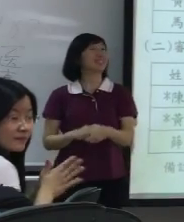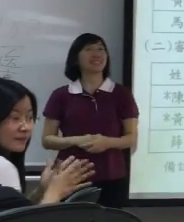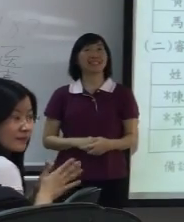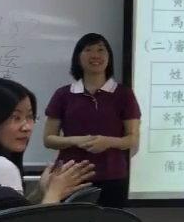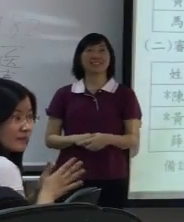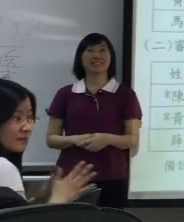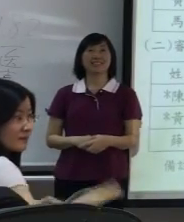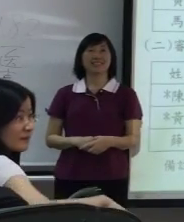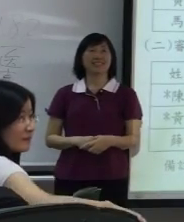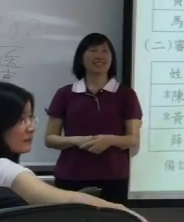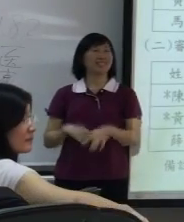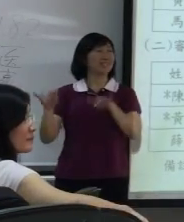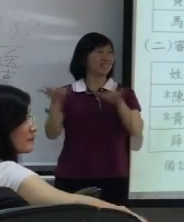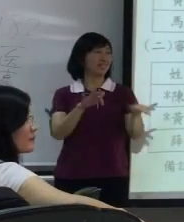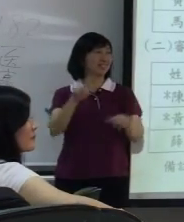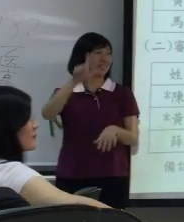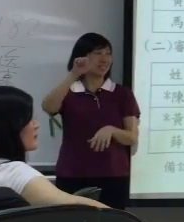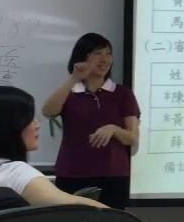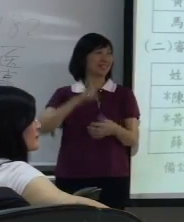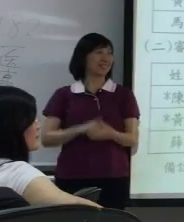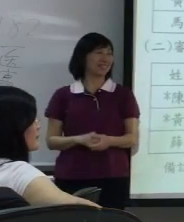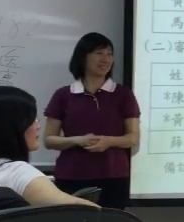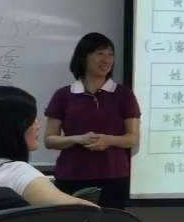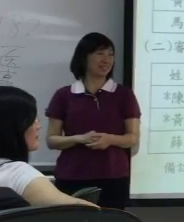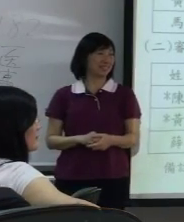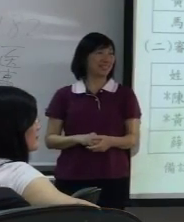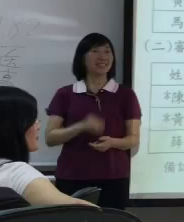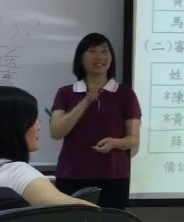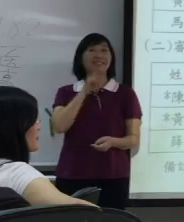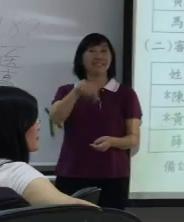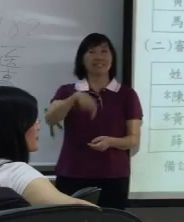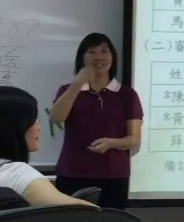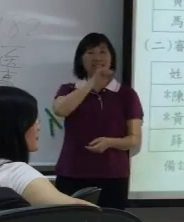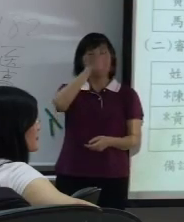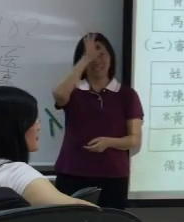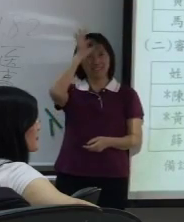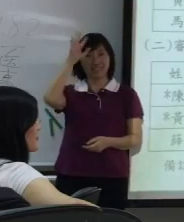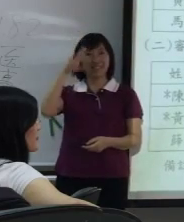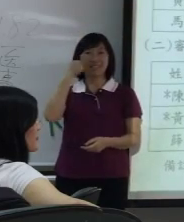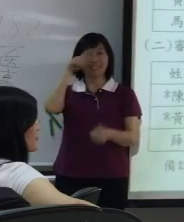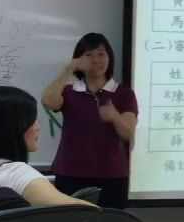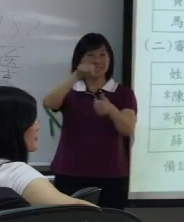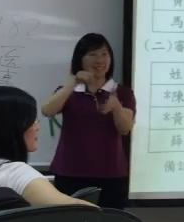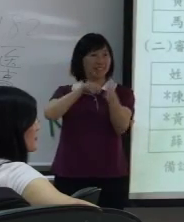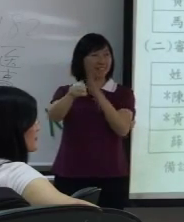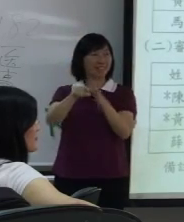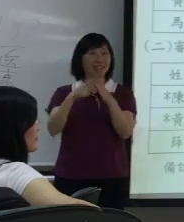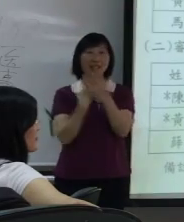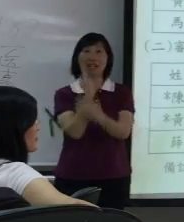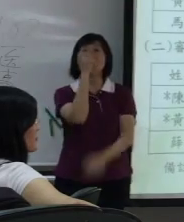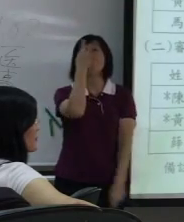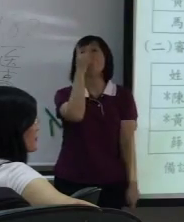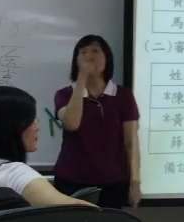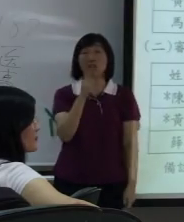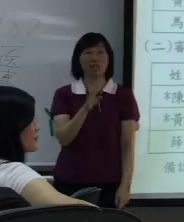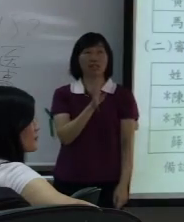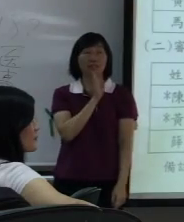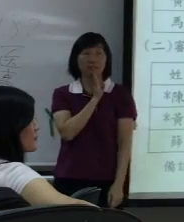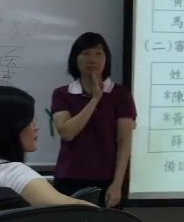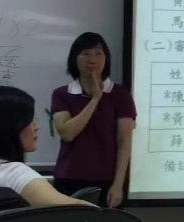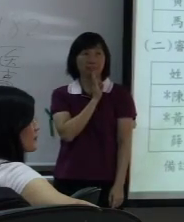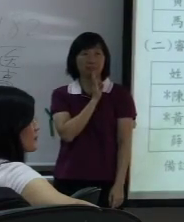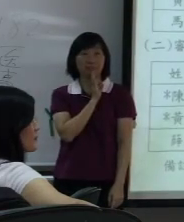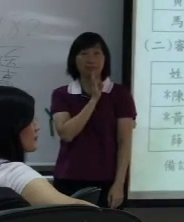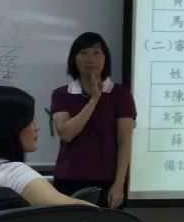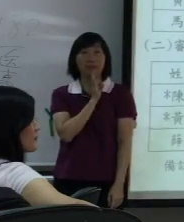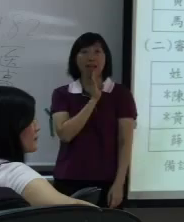许金桥老师哦，他是我们台湾师大特教系唯一一届四